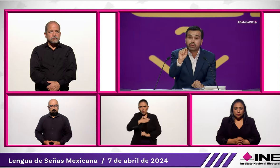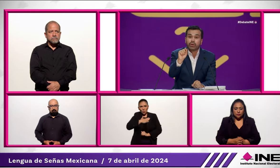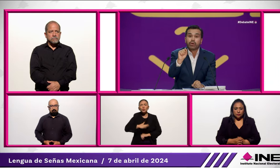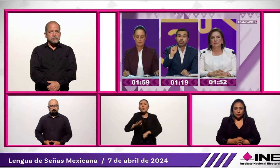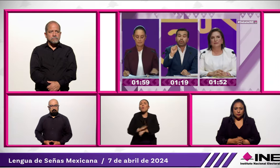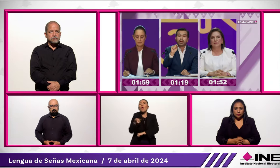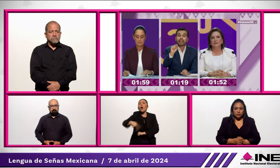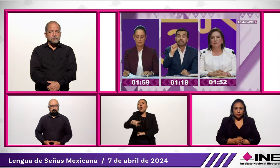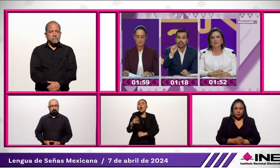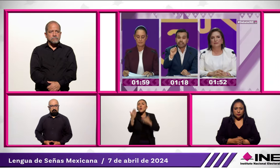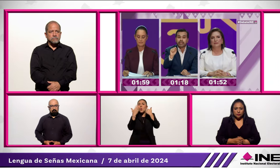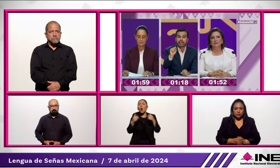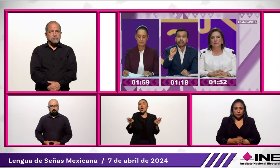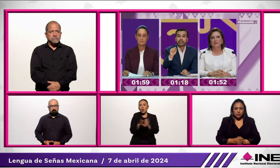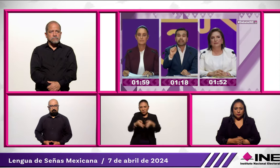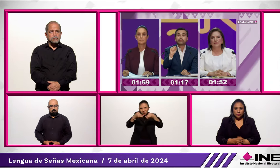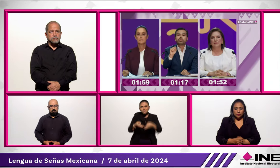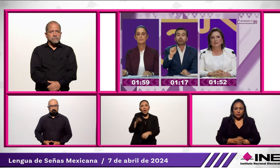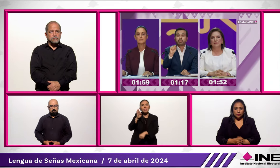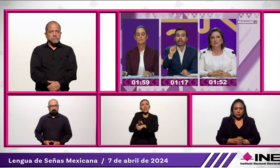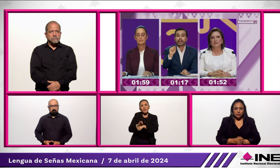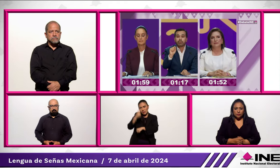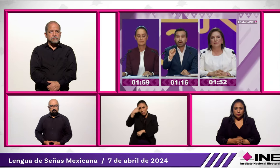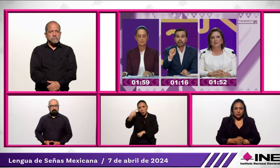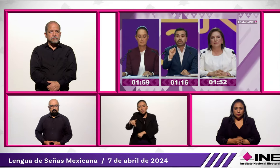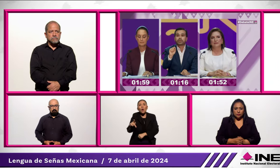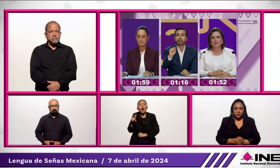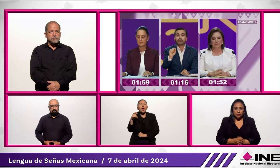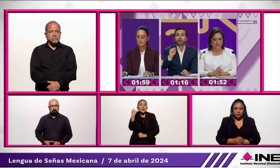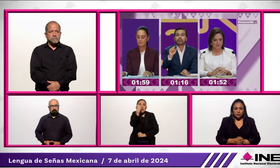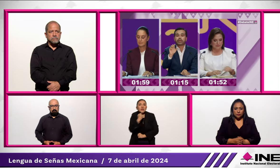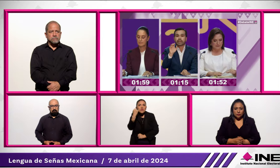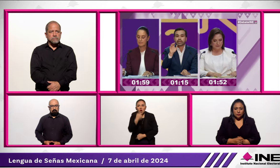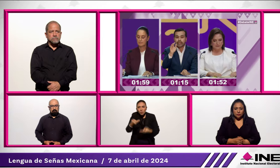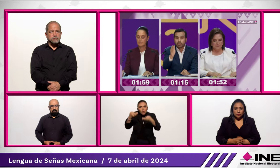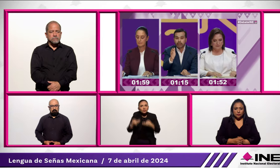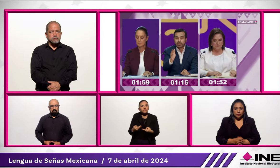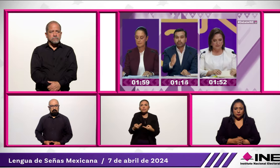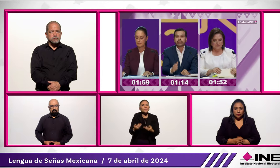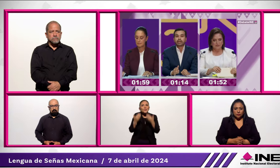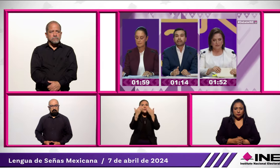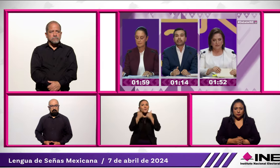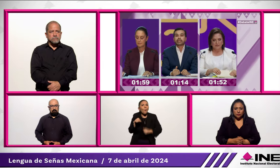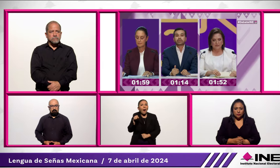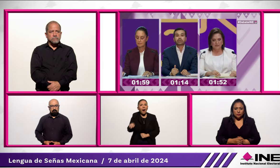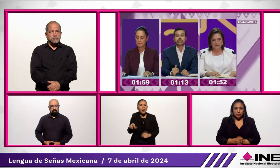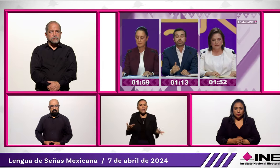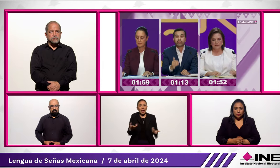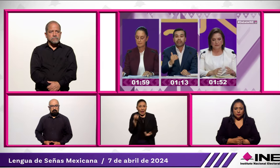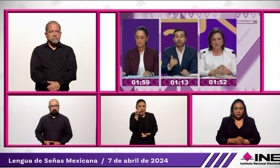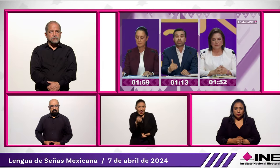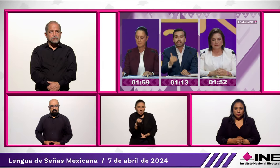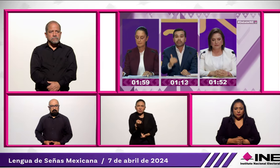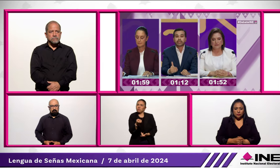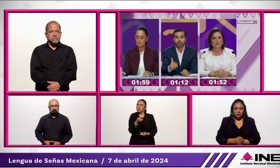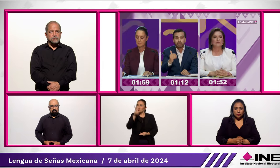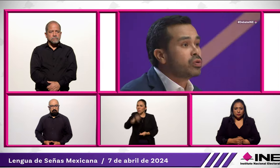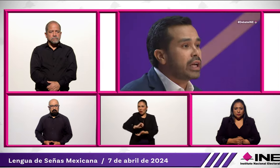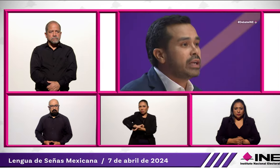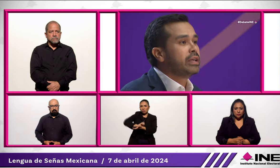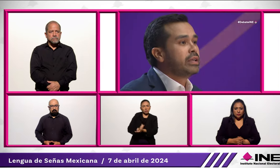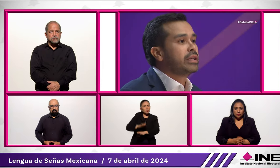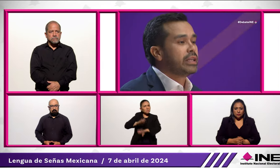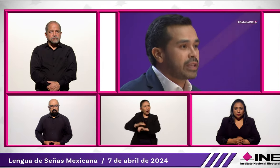haber tenido una defensa en su propia lengua, en su propia lengua nativa. Y eso es un acto de